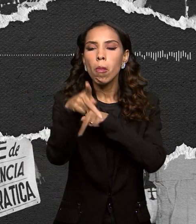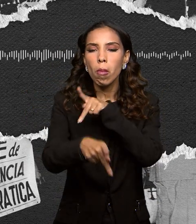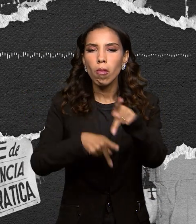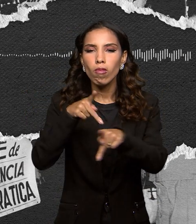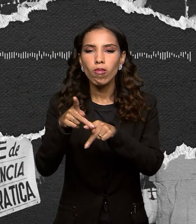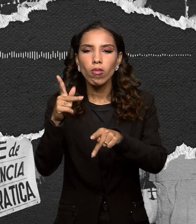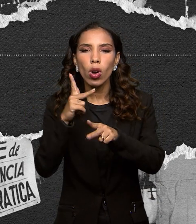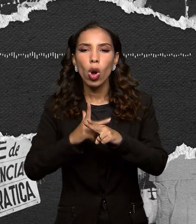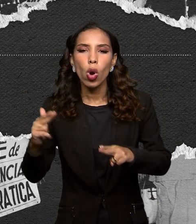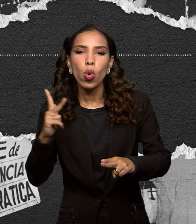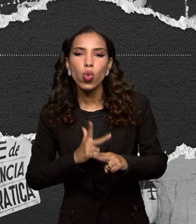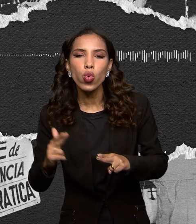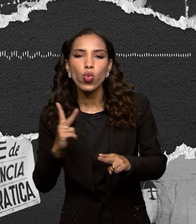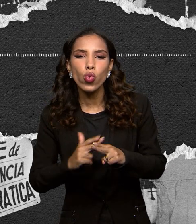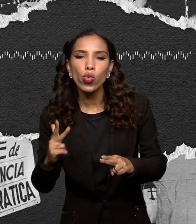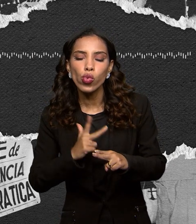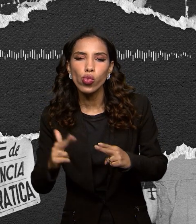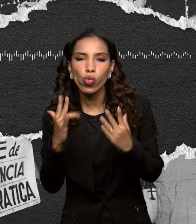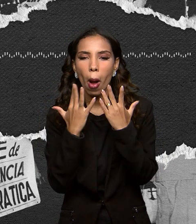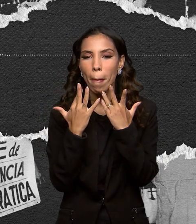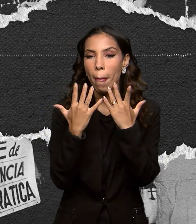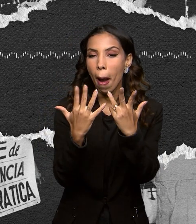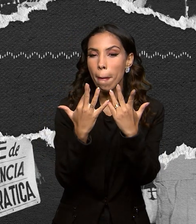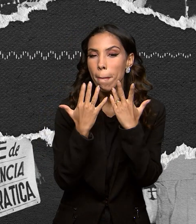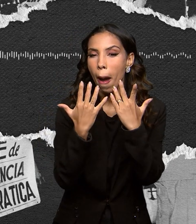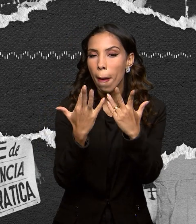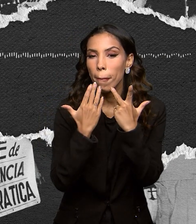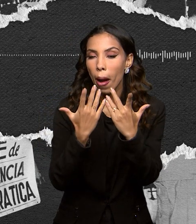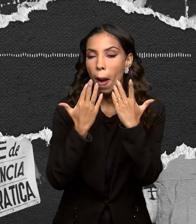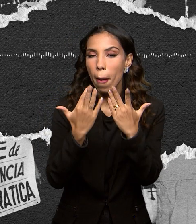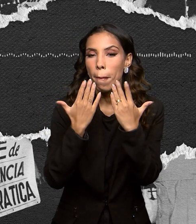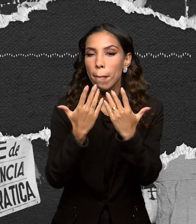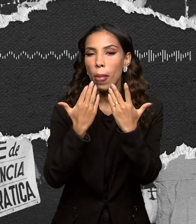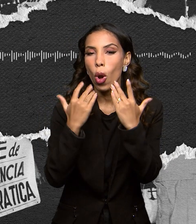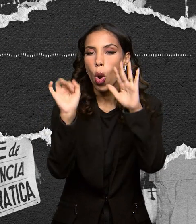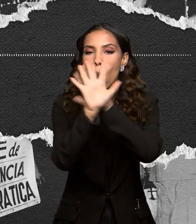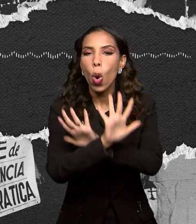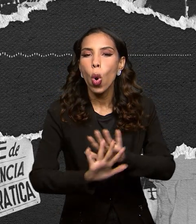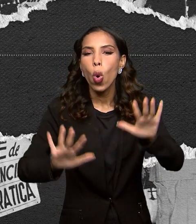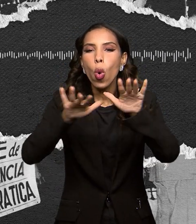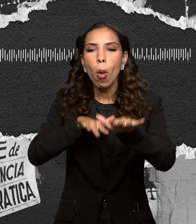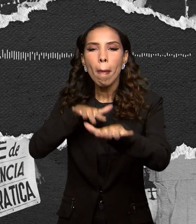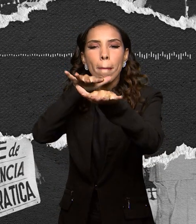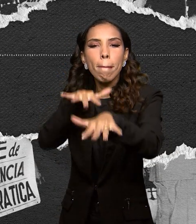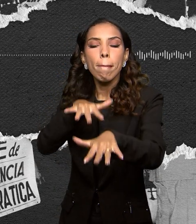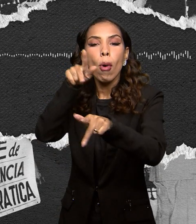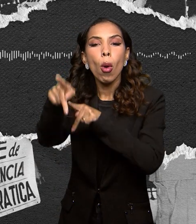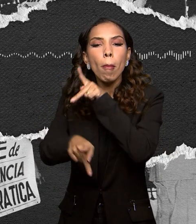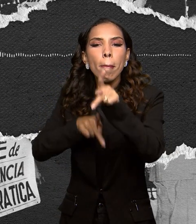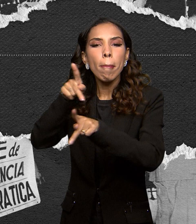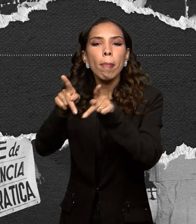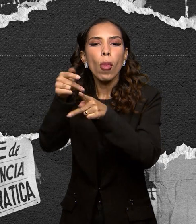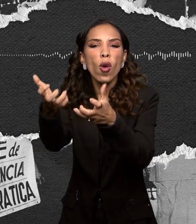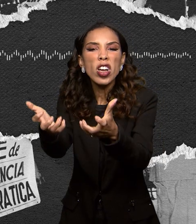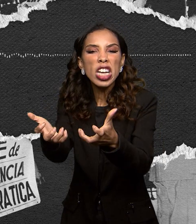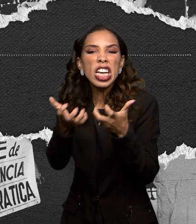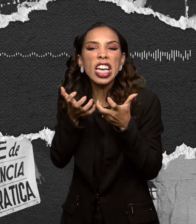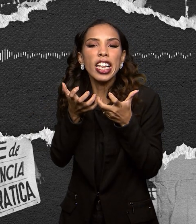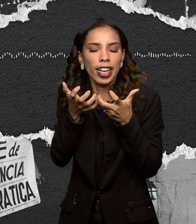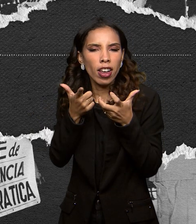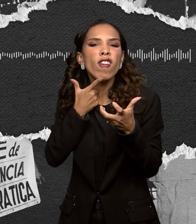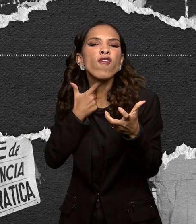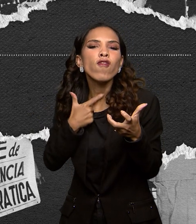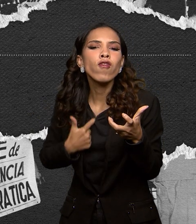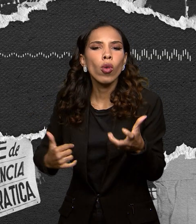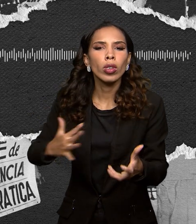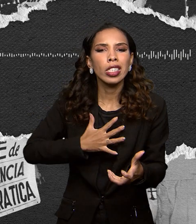mascarar que era um golpe, mas sim era uma movimentação de massa. O povo queria o golpe, né? Eles